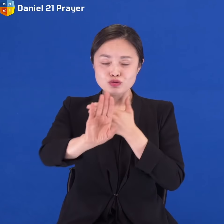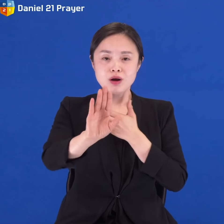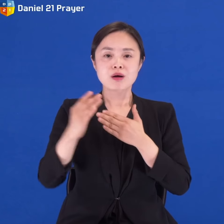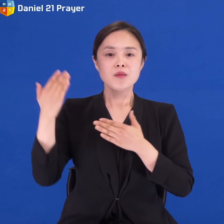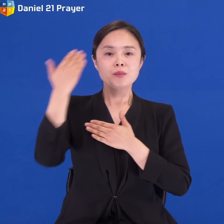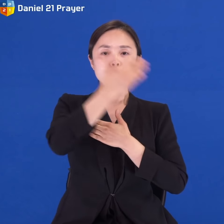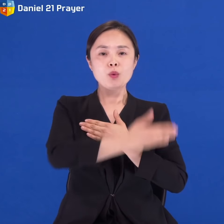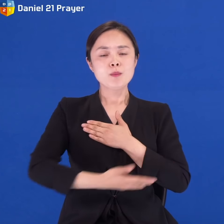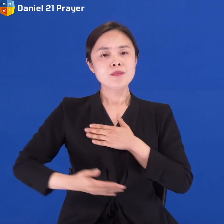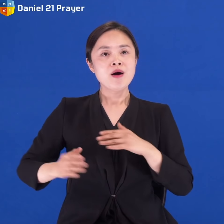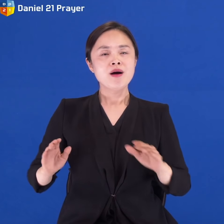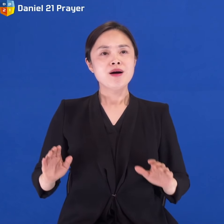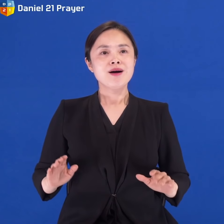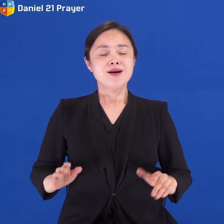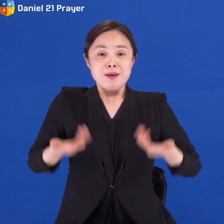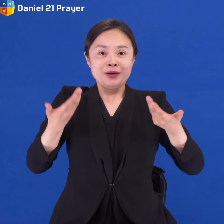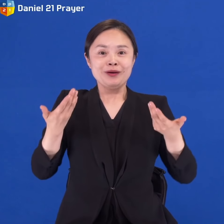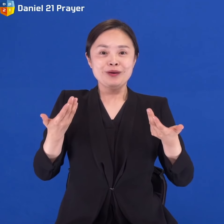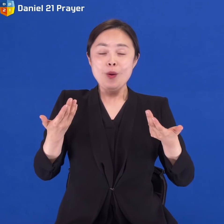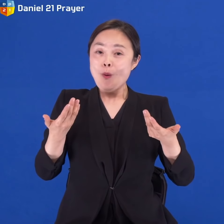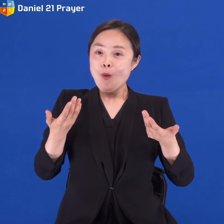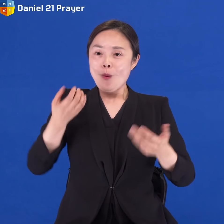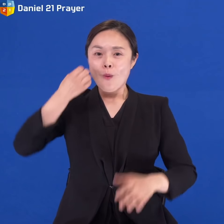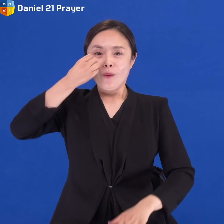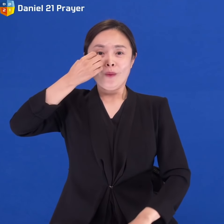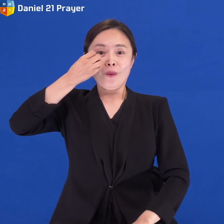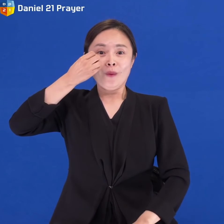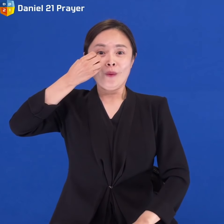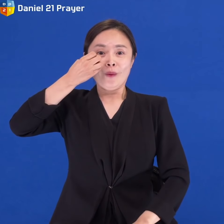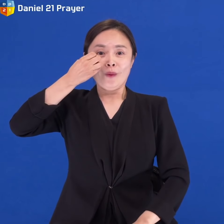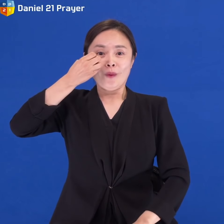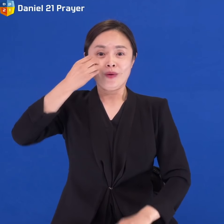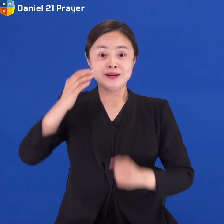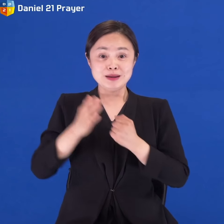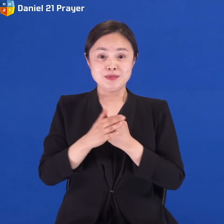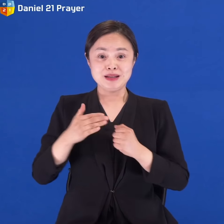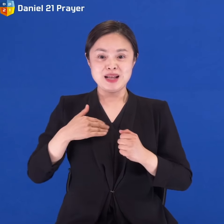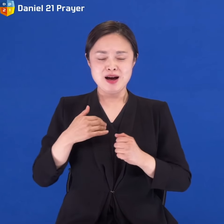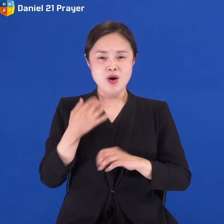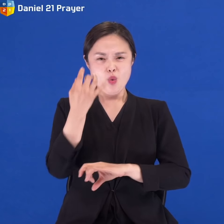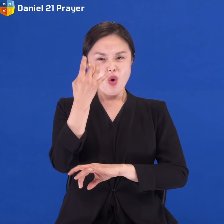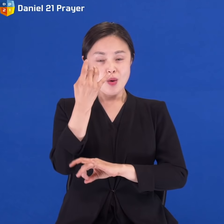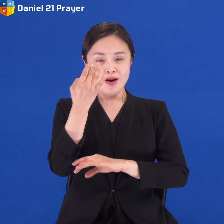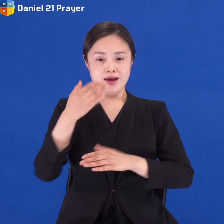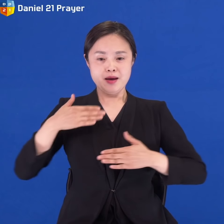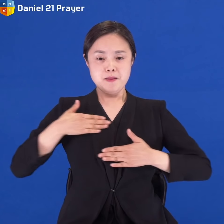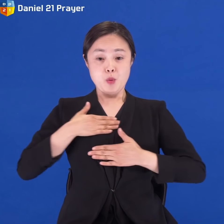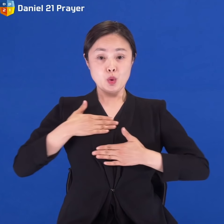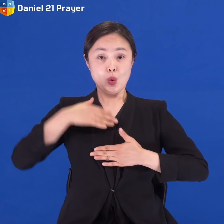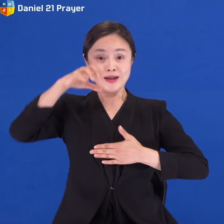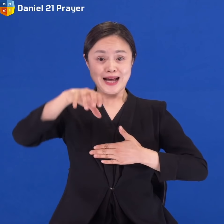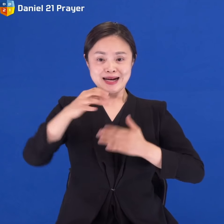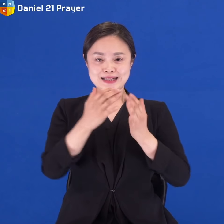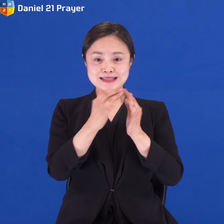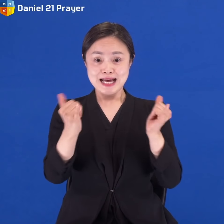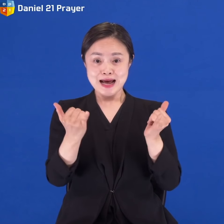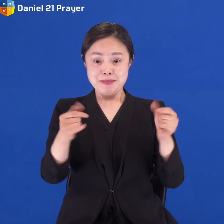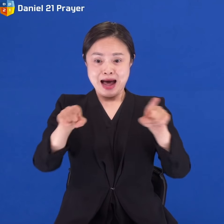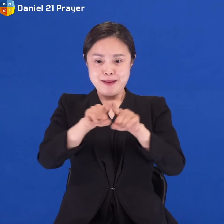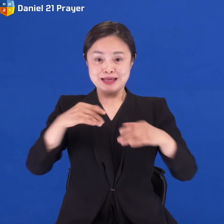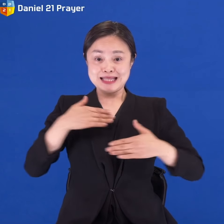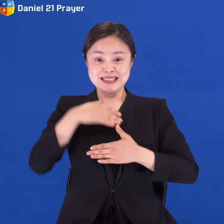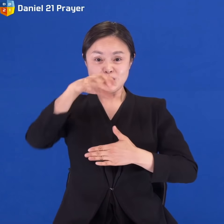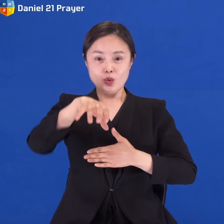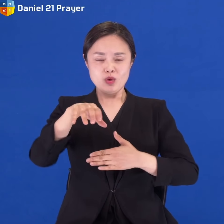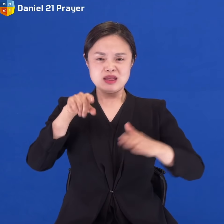가벼워지더라고요. 그래서 제가 절대 안 가는 곳이 대중목욕탕입니다. 그 미역국 사건